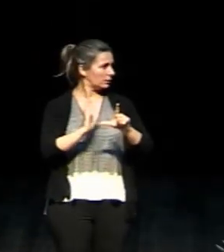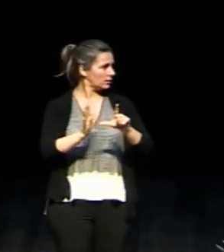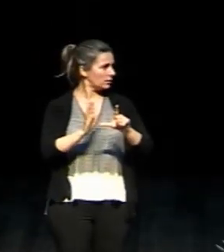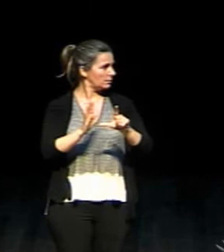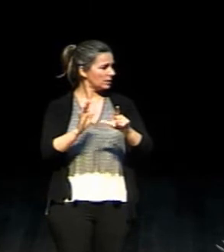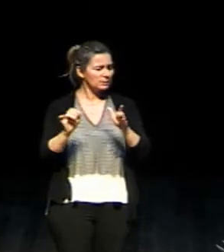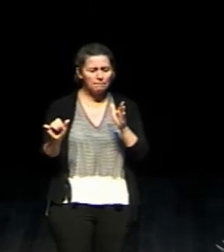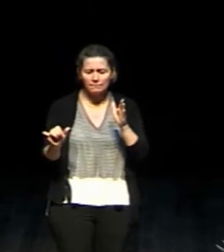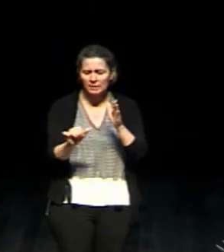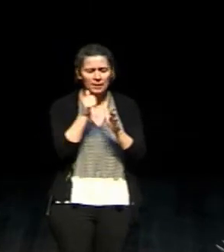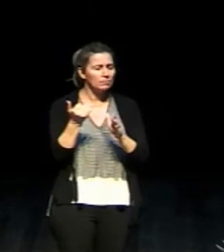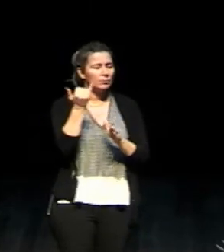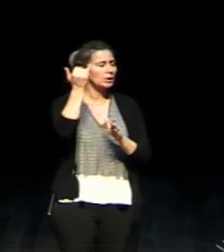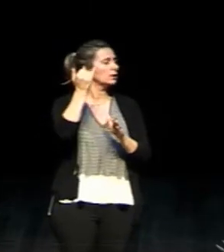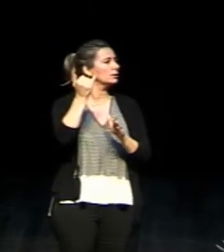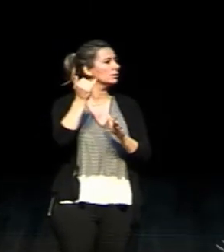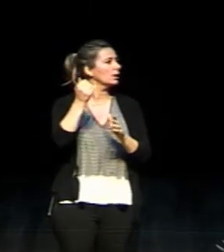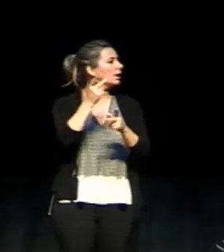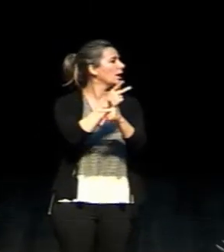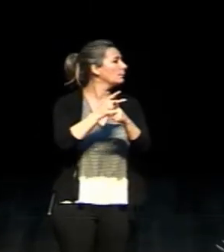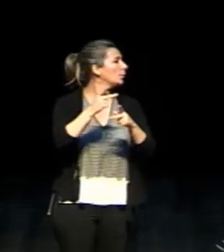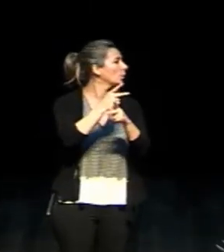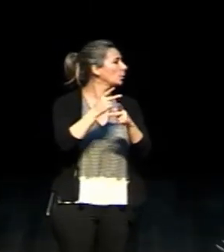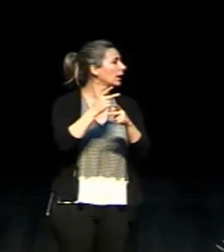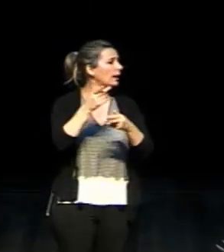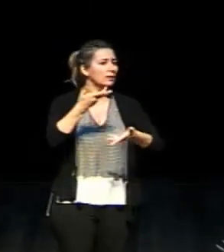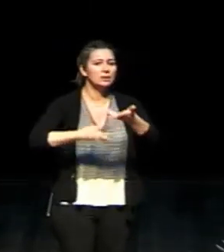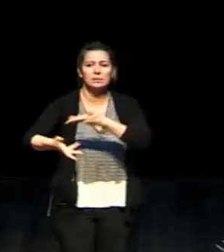o aluno chega no curso de Letras Libras e